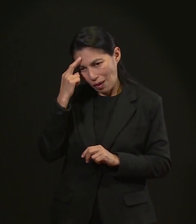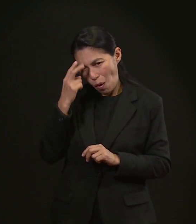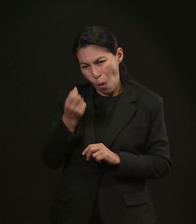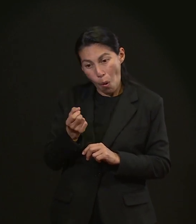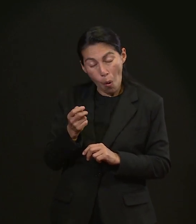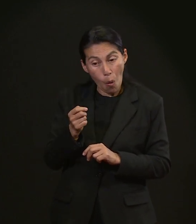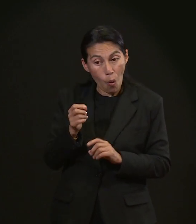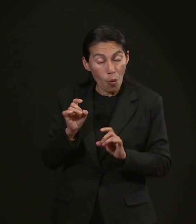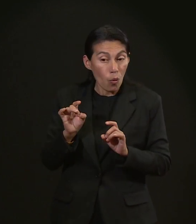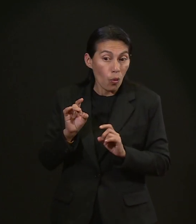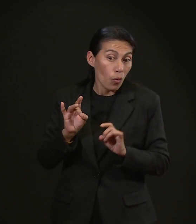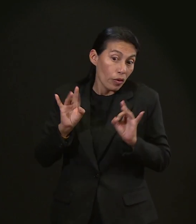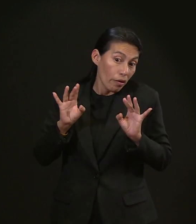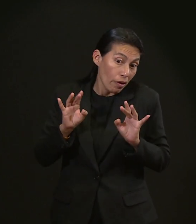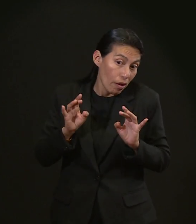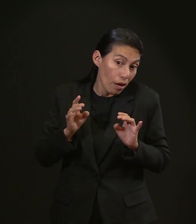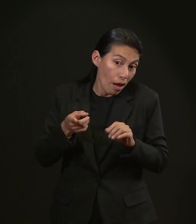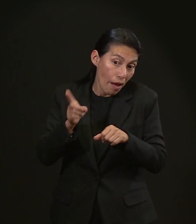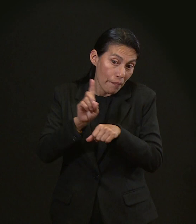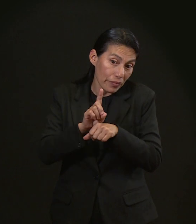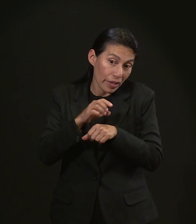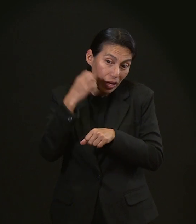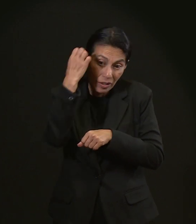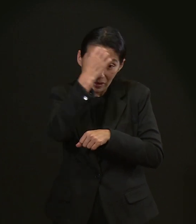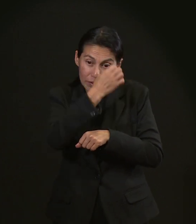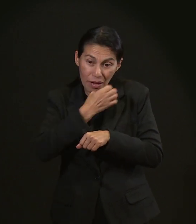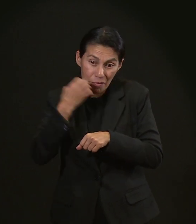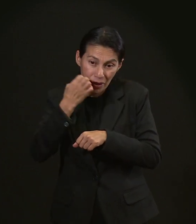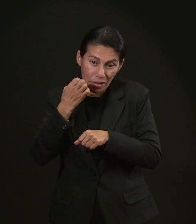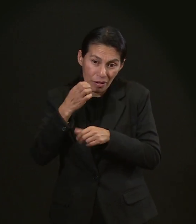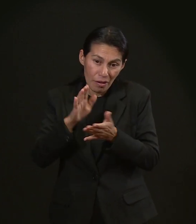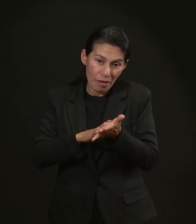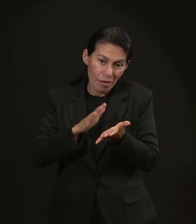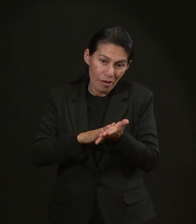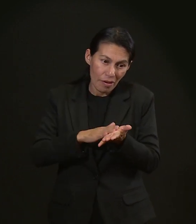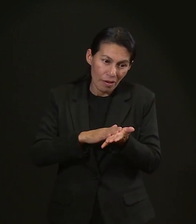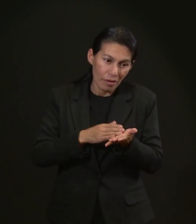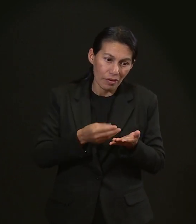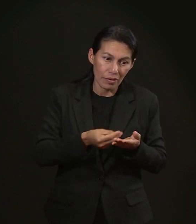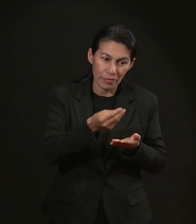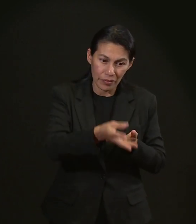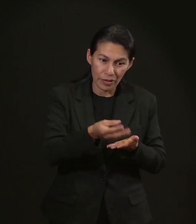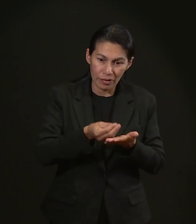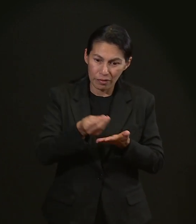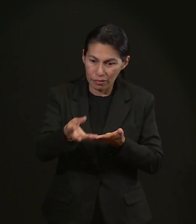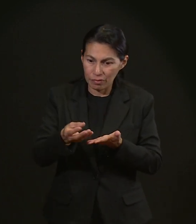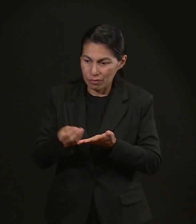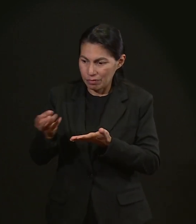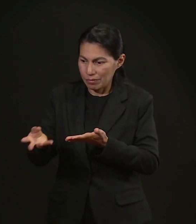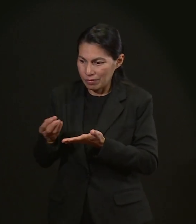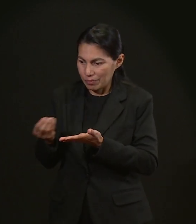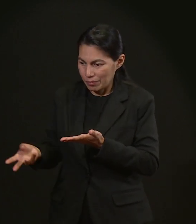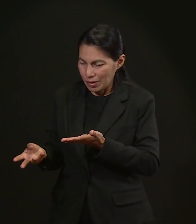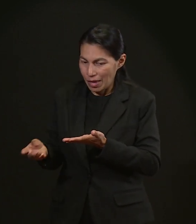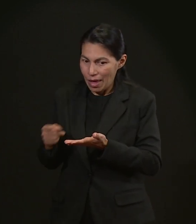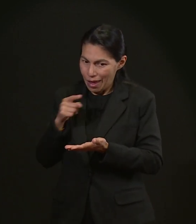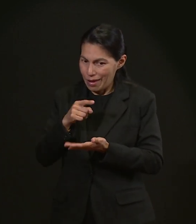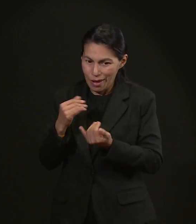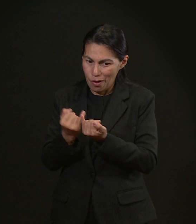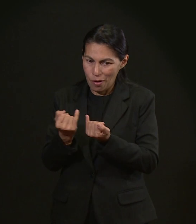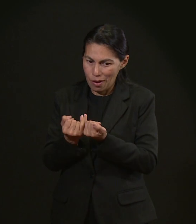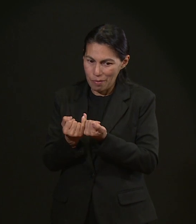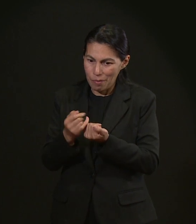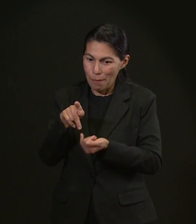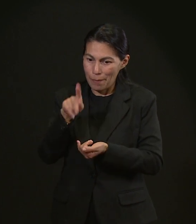que un día en un examen a los demás alumnos a todos les di su hoja de examen y ella su examen pero con una